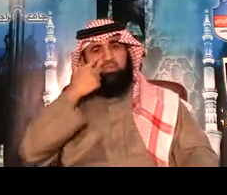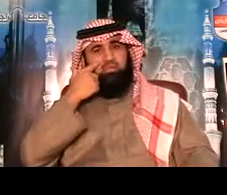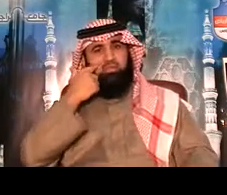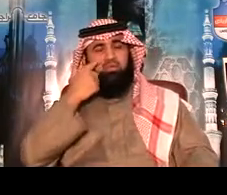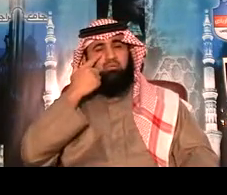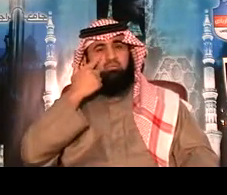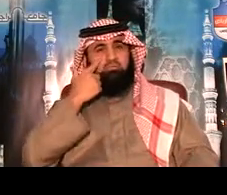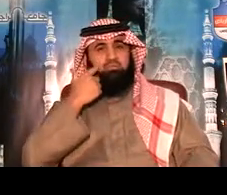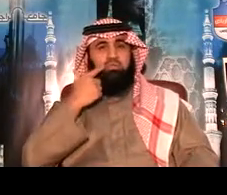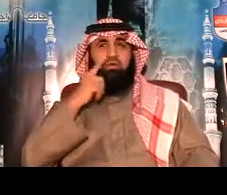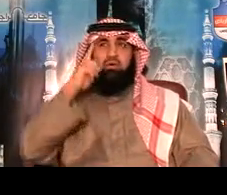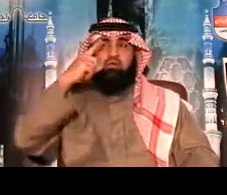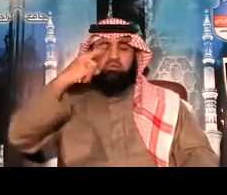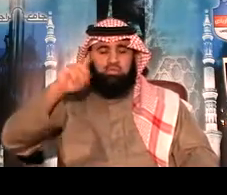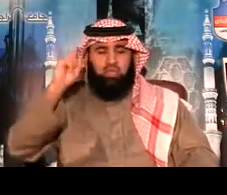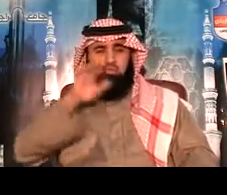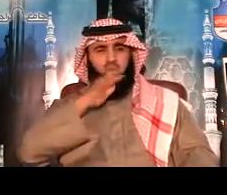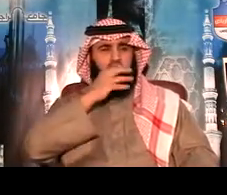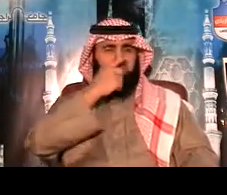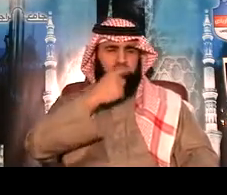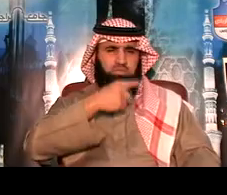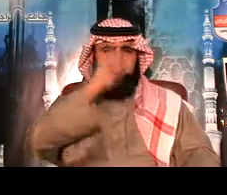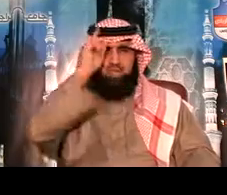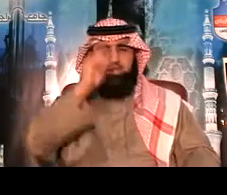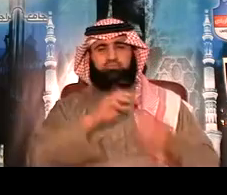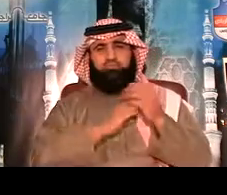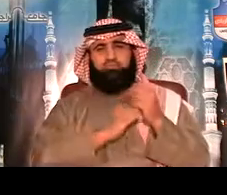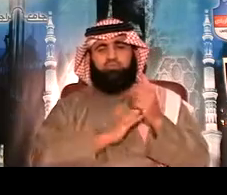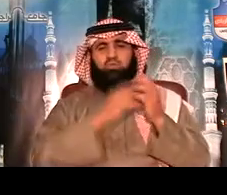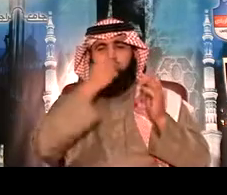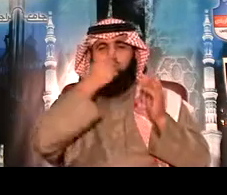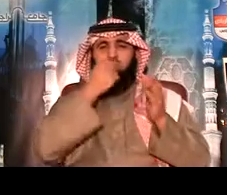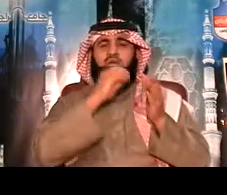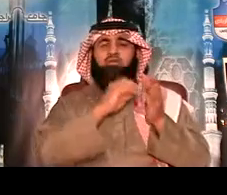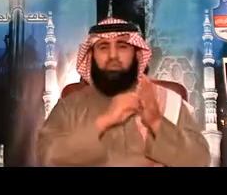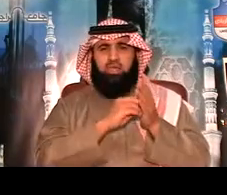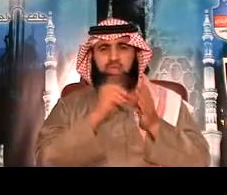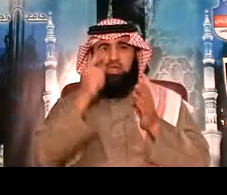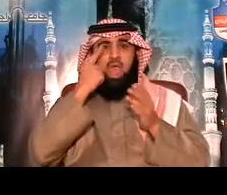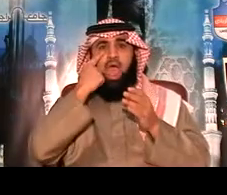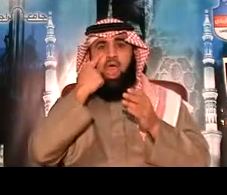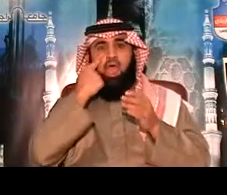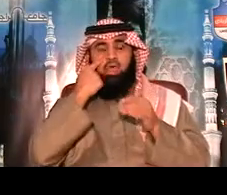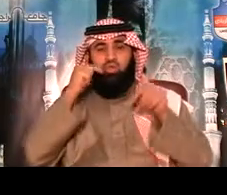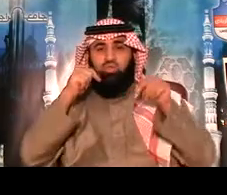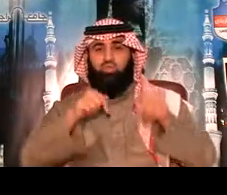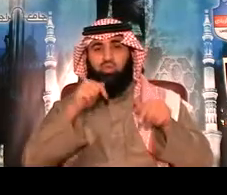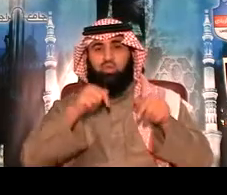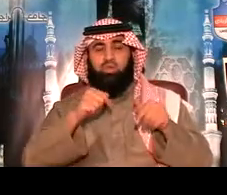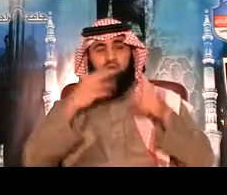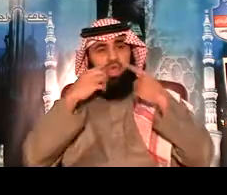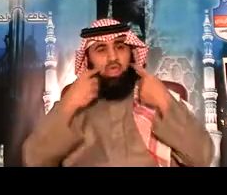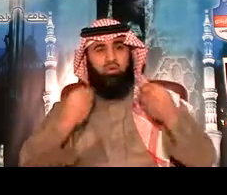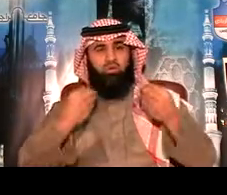الله ورسوله. قال الله عز وجل: من كان يريد الحياة الدنيا وزينتها نوفي